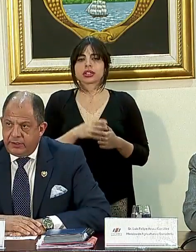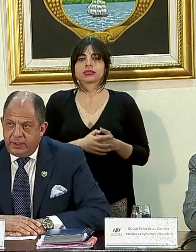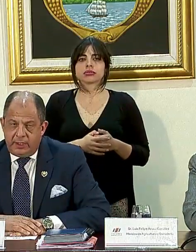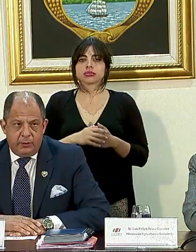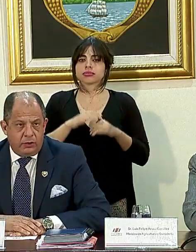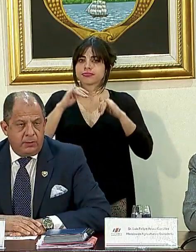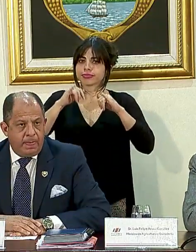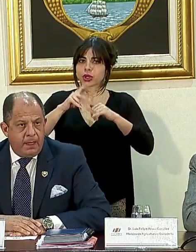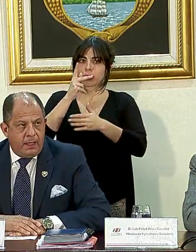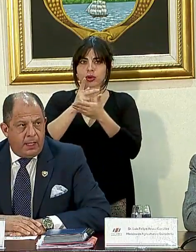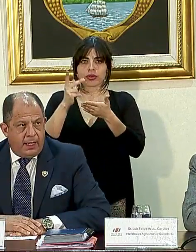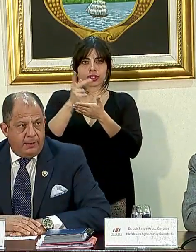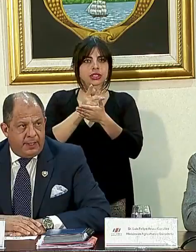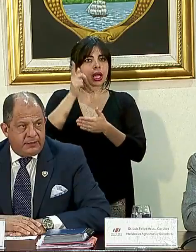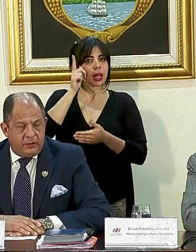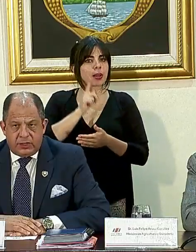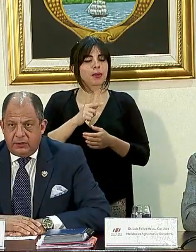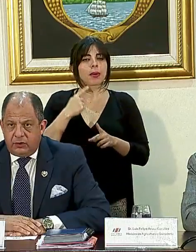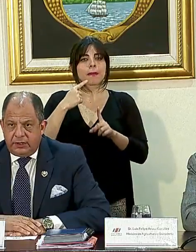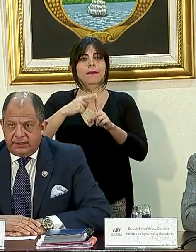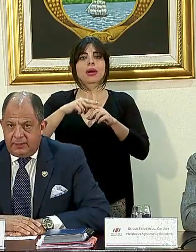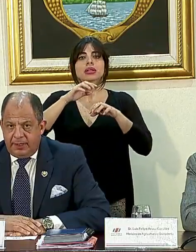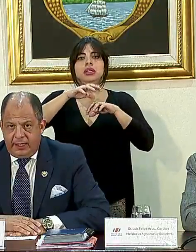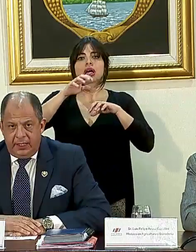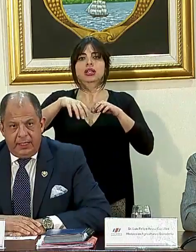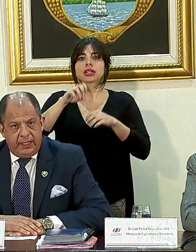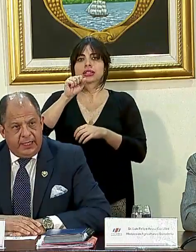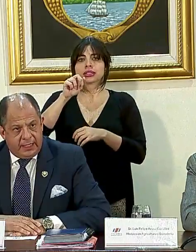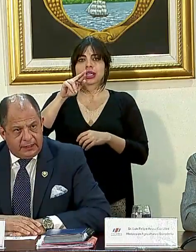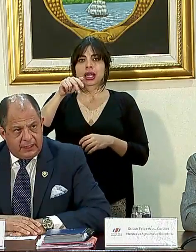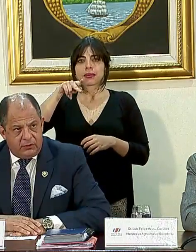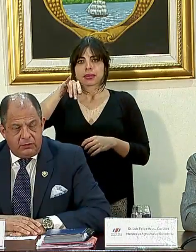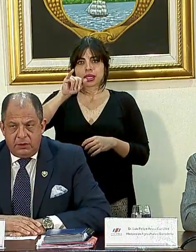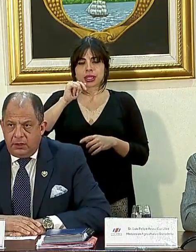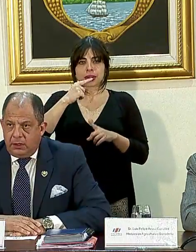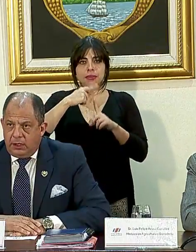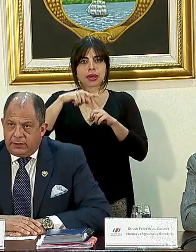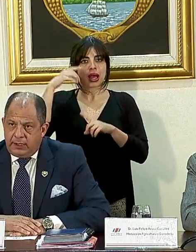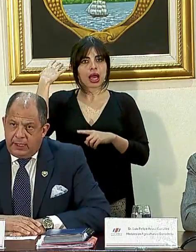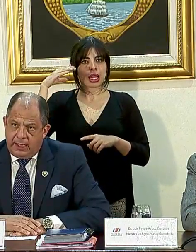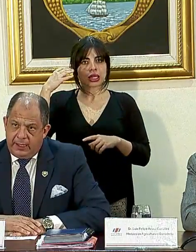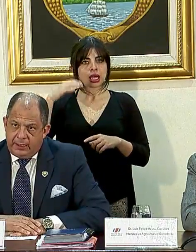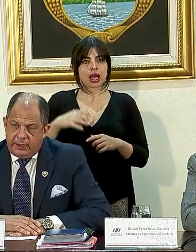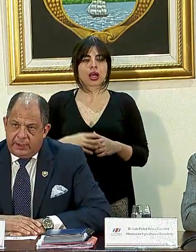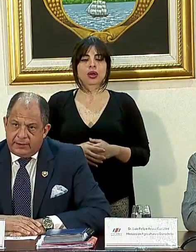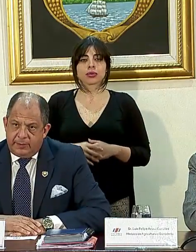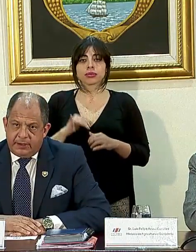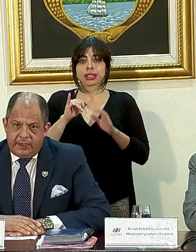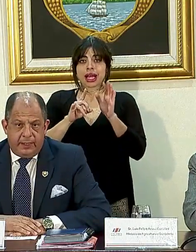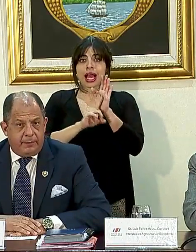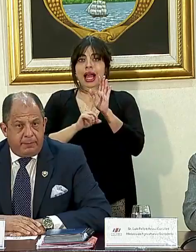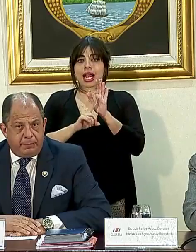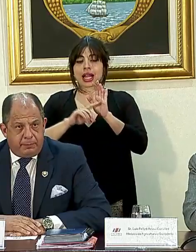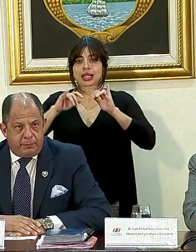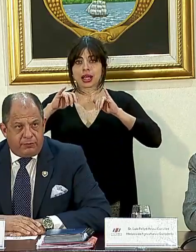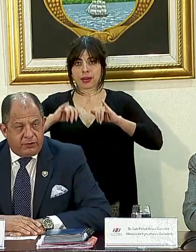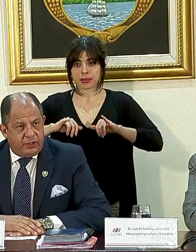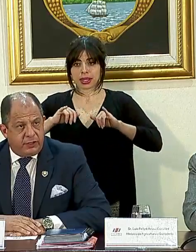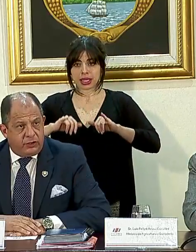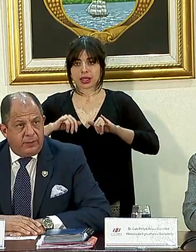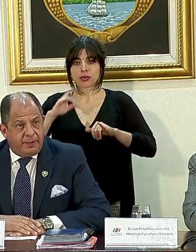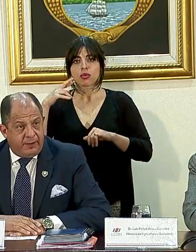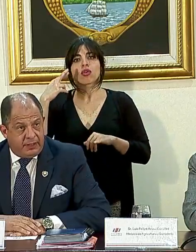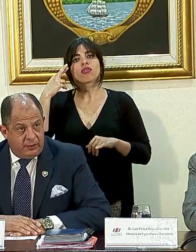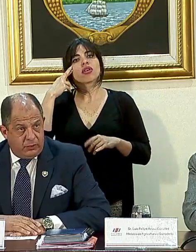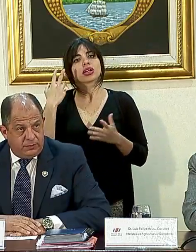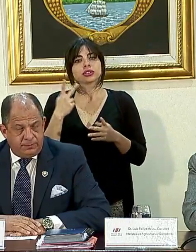la provincia de Limón, además de los cantones de Sarapiquí y Cartago. Esta alerta se mantiene por razones